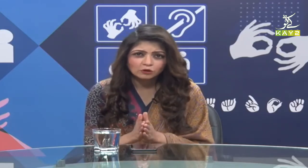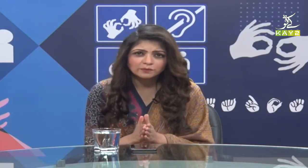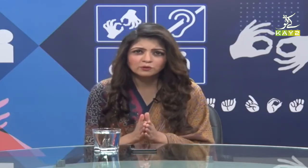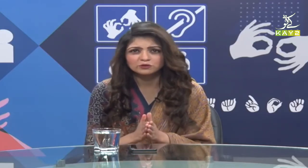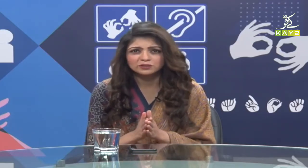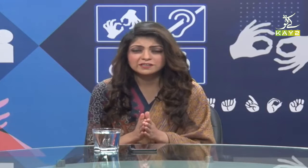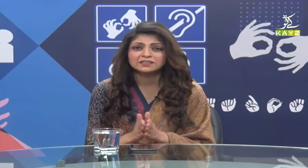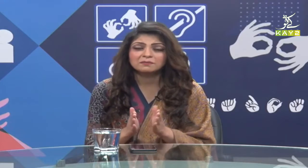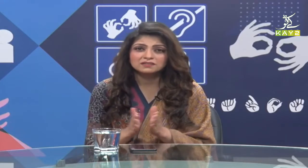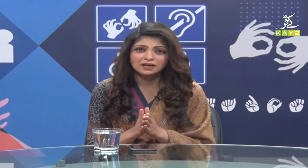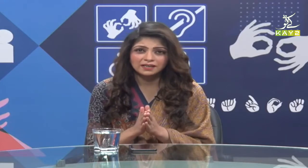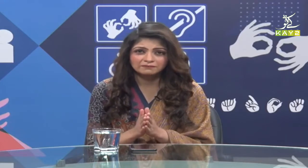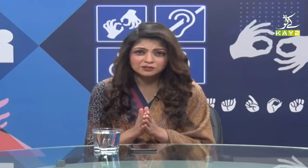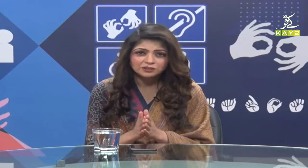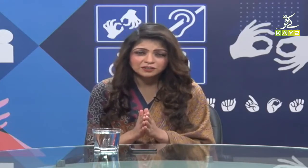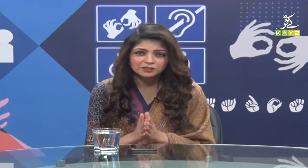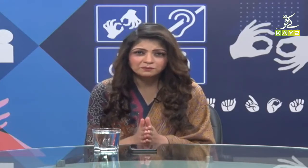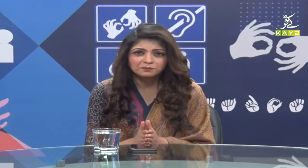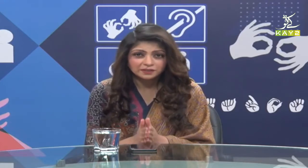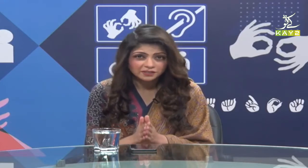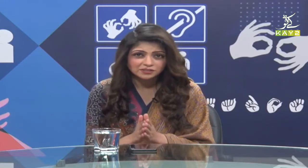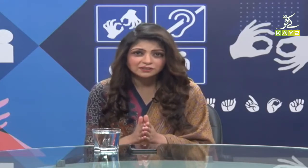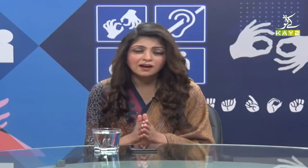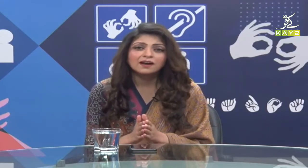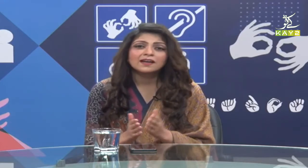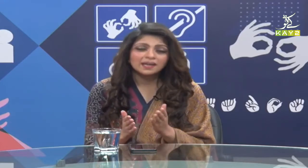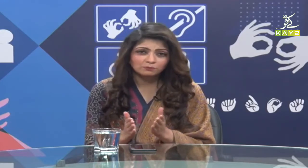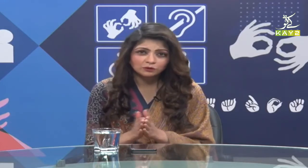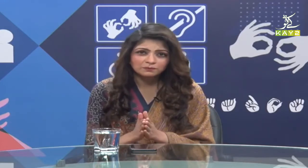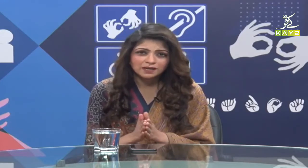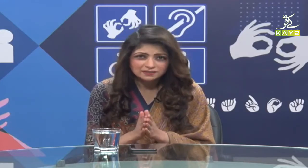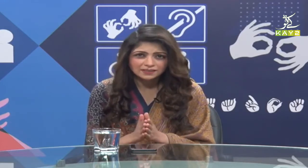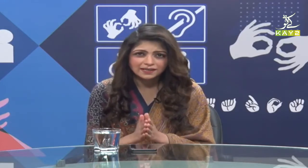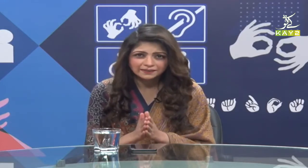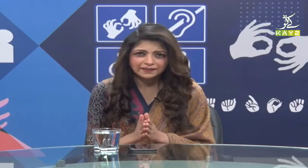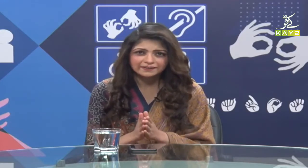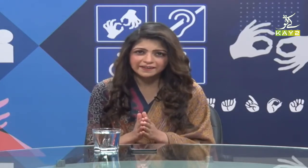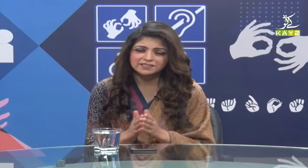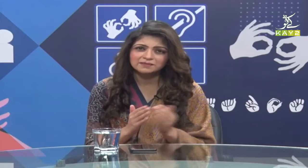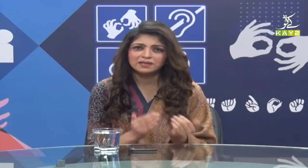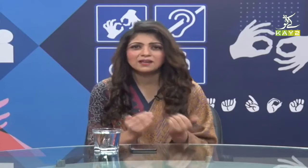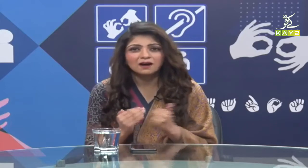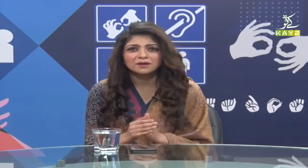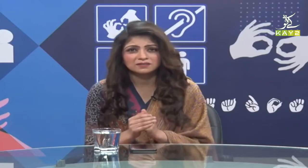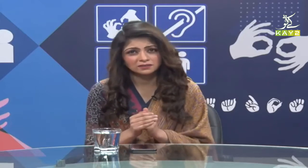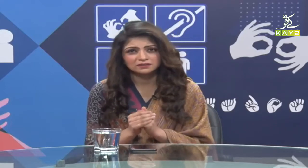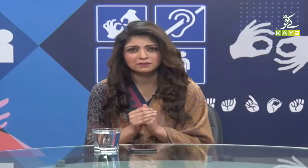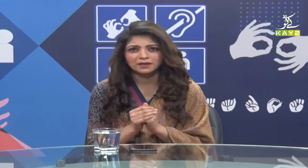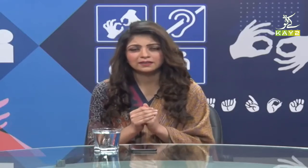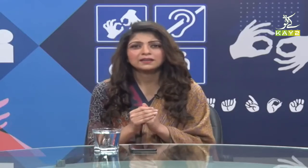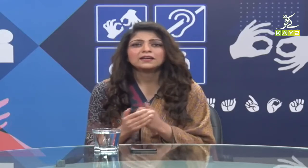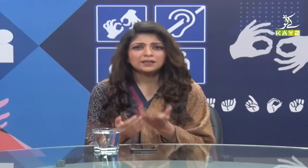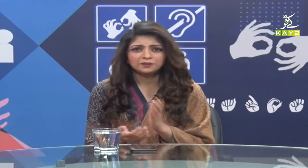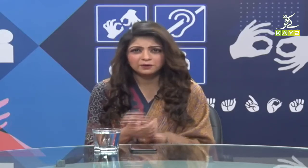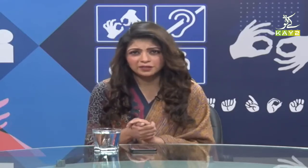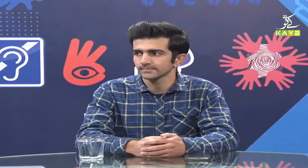ऐसे लोग भी मौजूद हैं जिनके पास साइन लैंग्वेज इंटरप्रिटेशन का एक बहुत बड़ा स्किल है, टैलेंट है। जैसे मैं यहाँ पे हसन के साथ बैठ